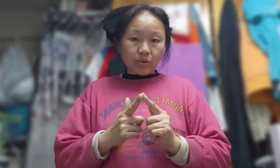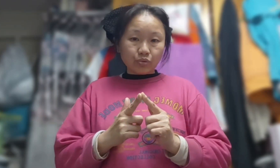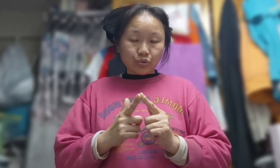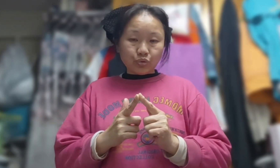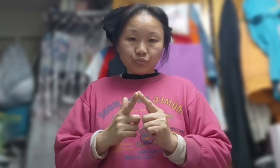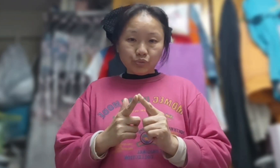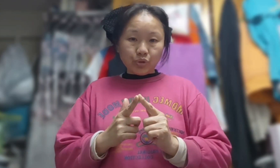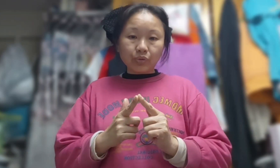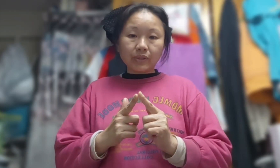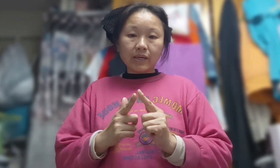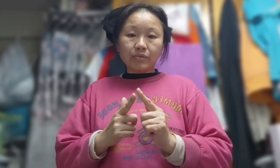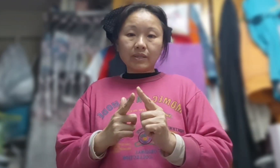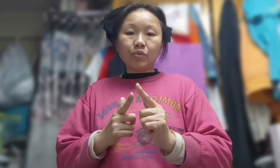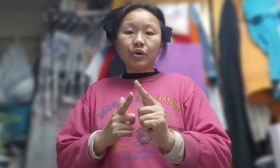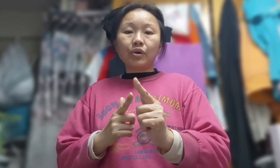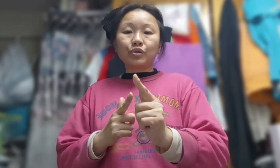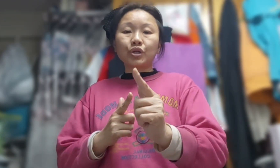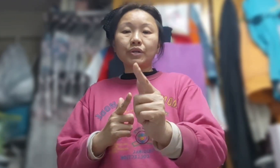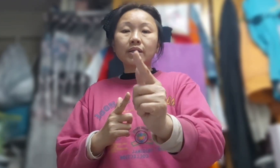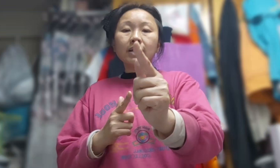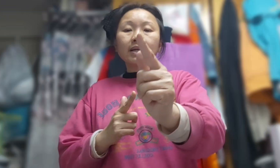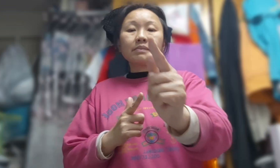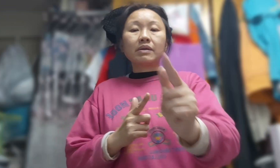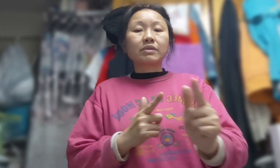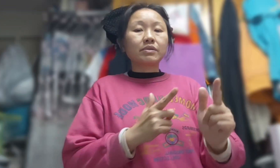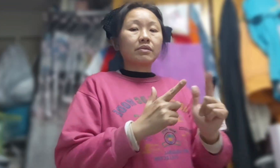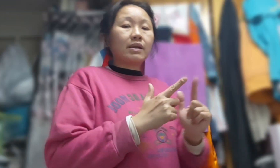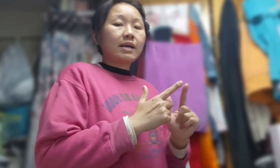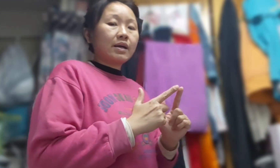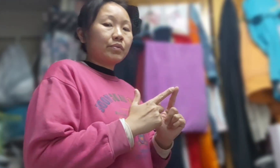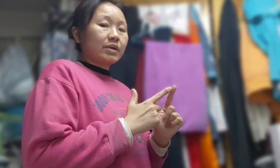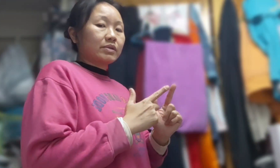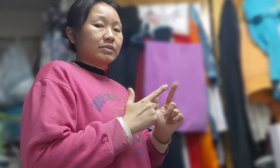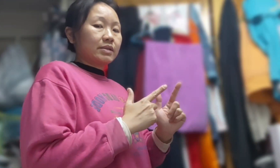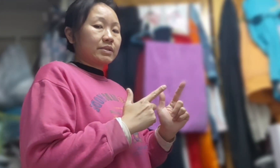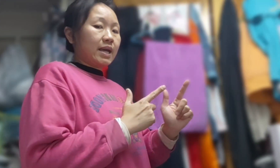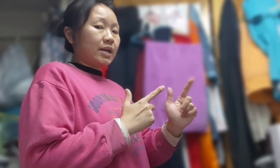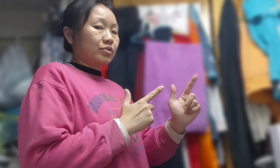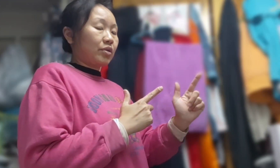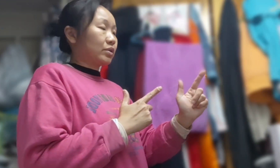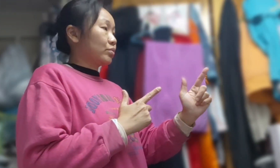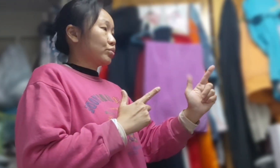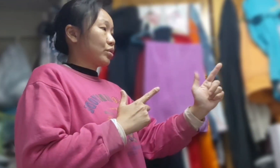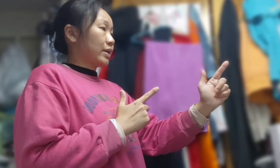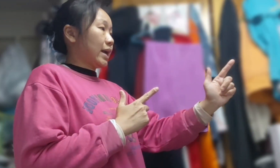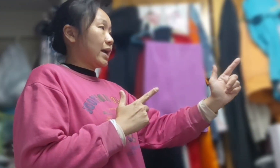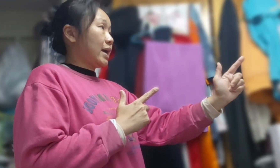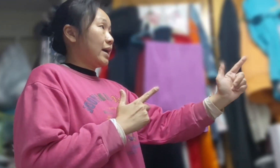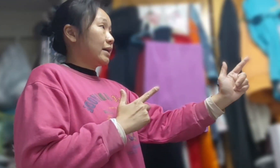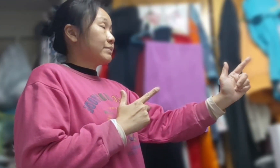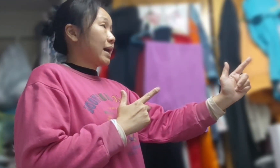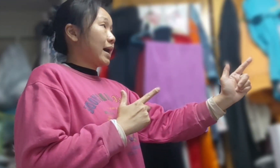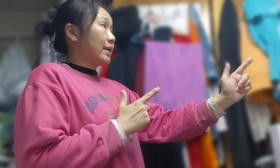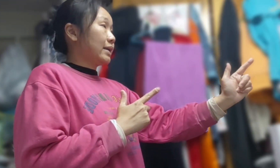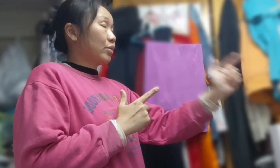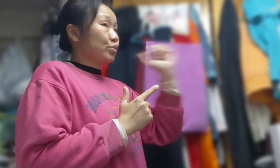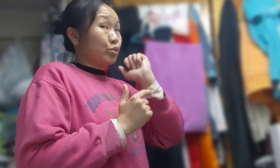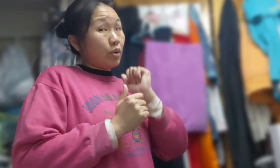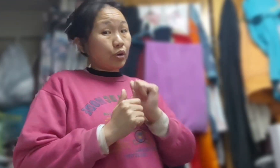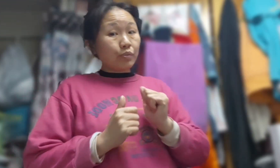住唔喐，右手會向出。咁有少少咧係會有少少斜上嘅動作嘅。咁隻眼咧有咁遠望咁遠啦，